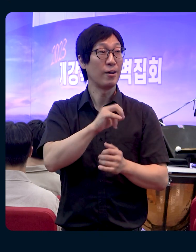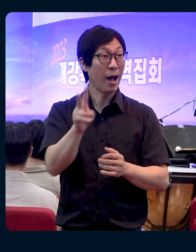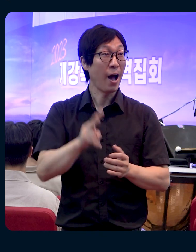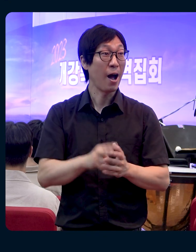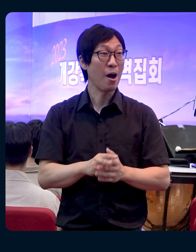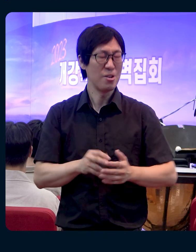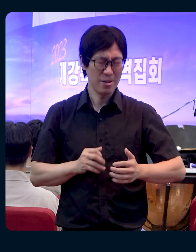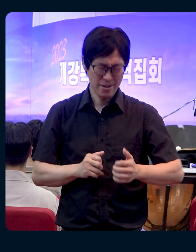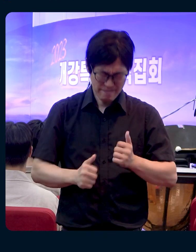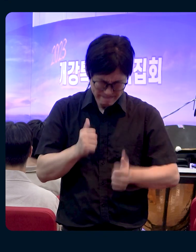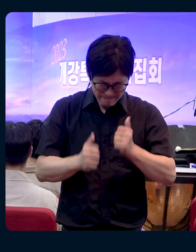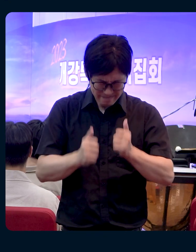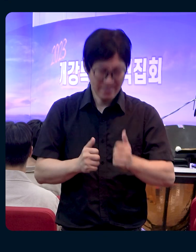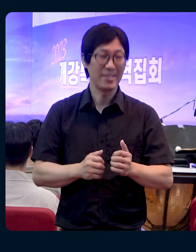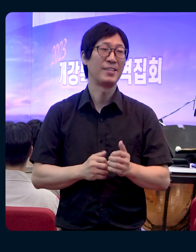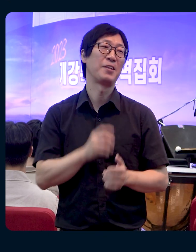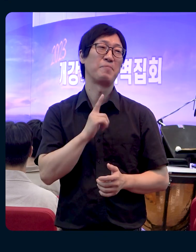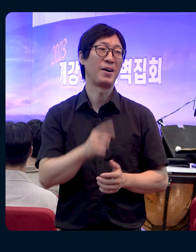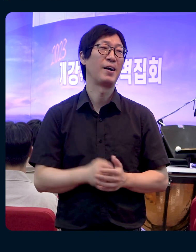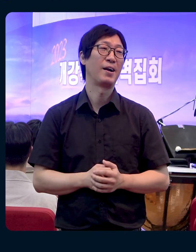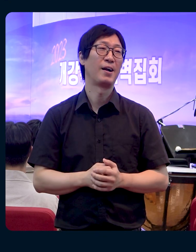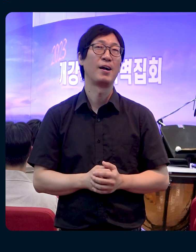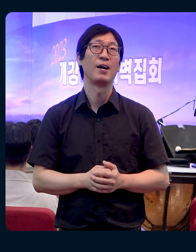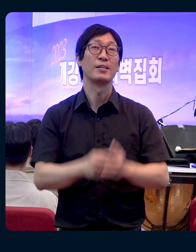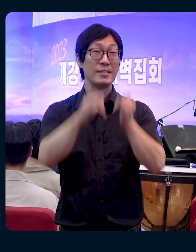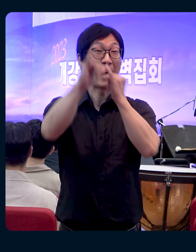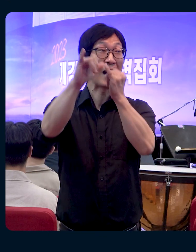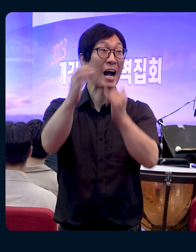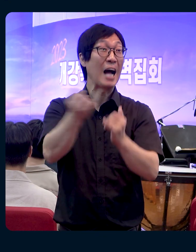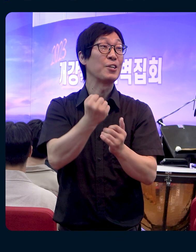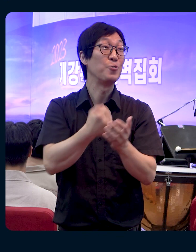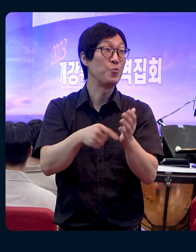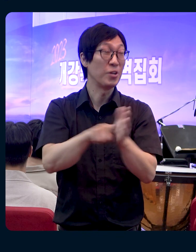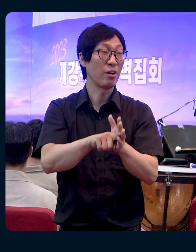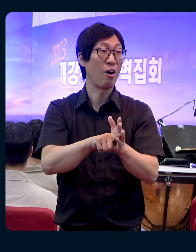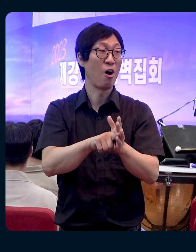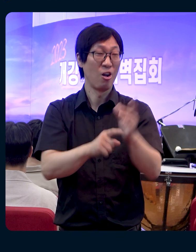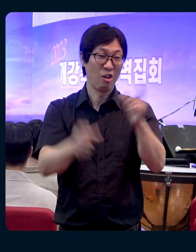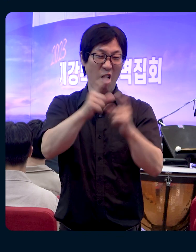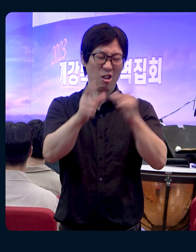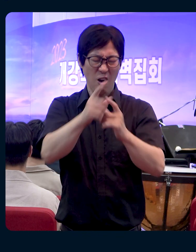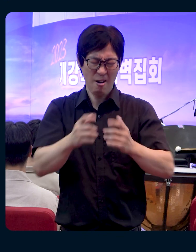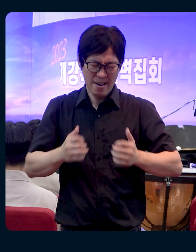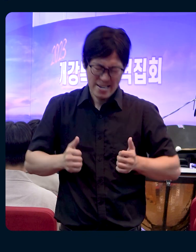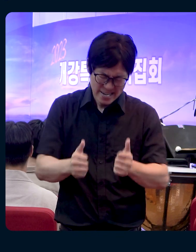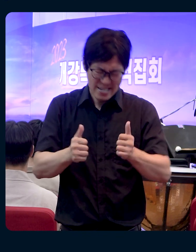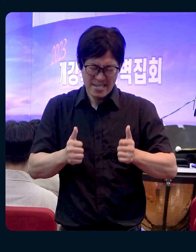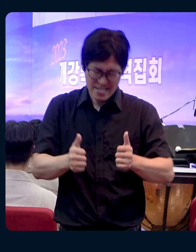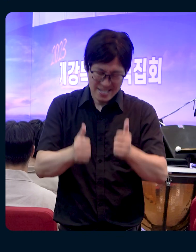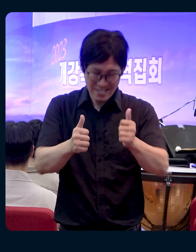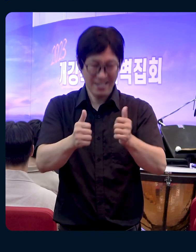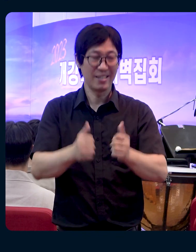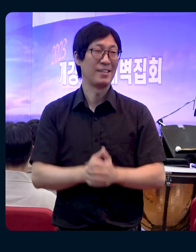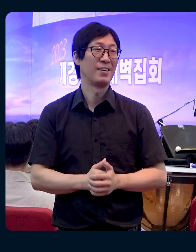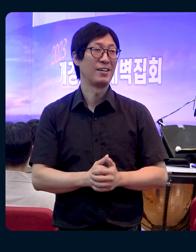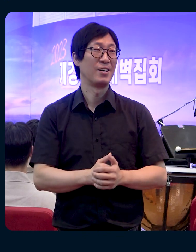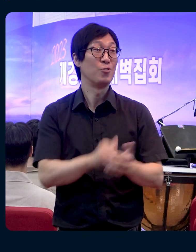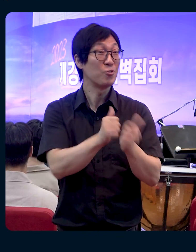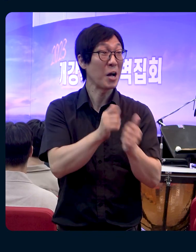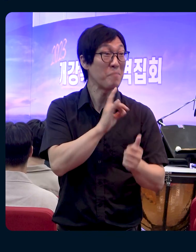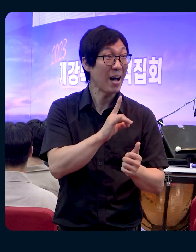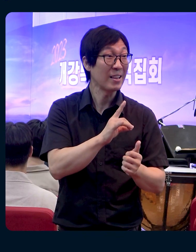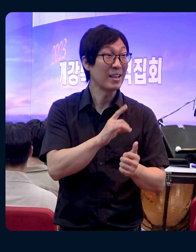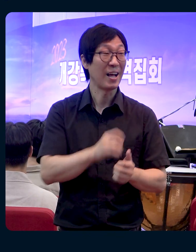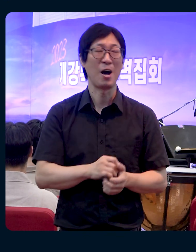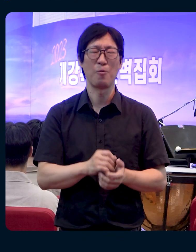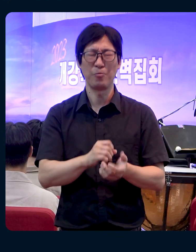모든 경기에 다 마찬가지예요. 상이 걸리면요, 그 상을 얻기 위해서 온 힘을 다하는 거예요. 그게 육상만입니까?